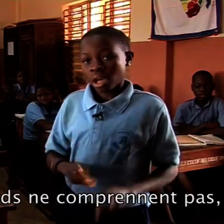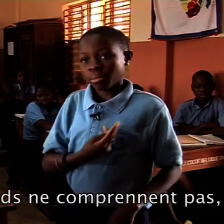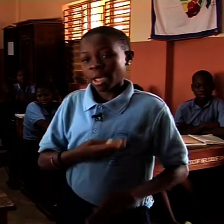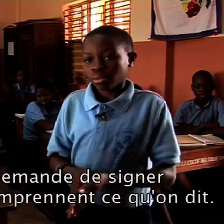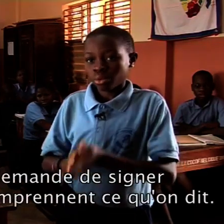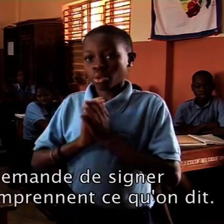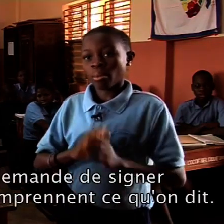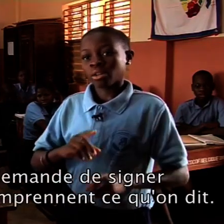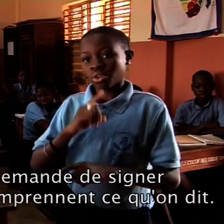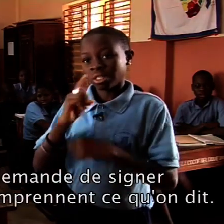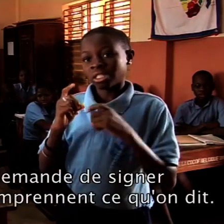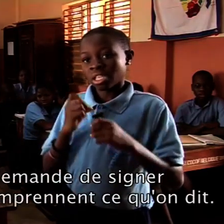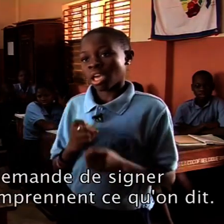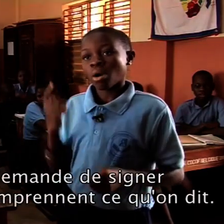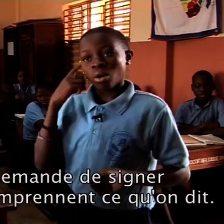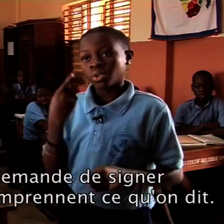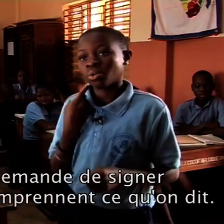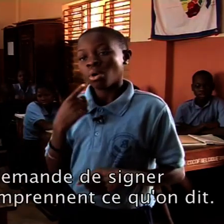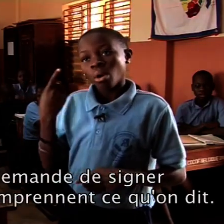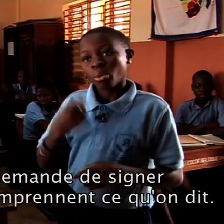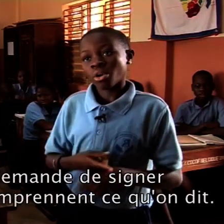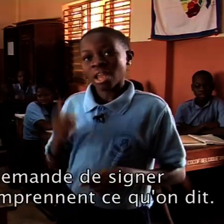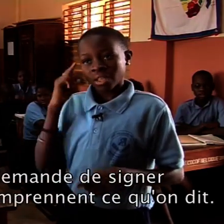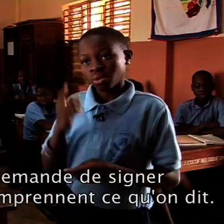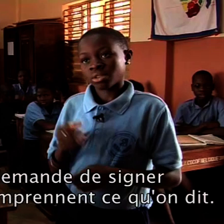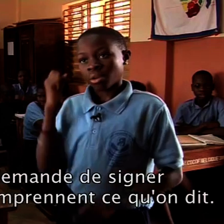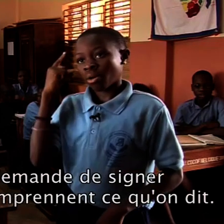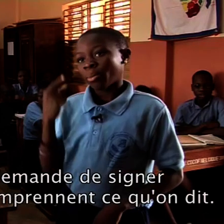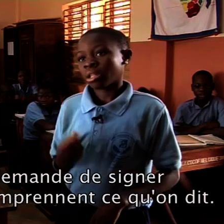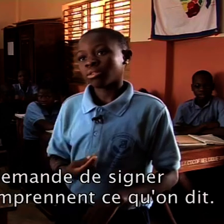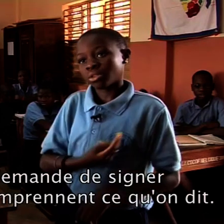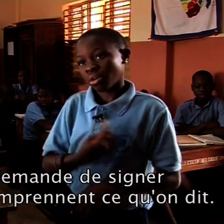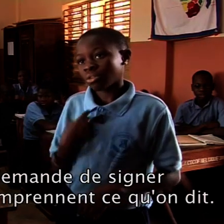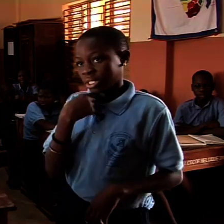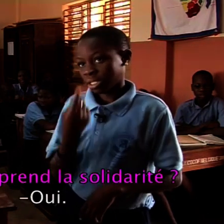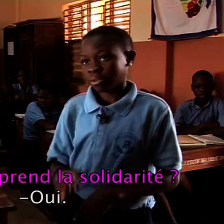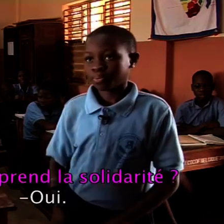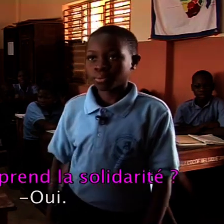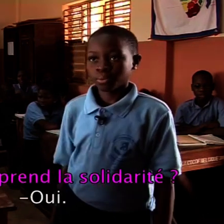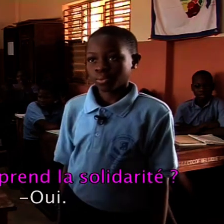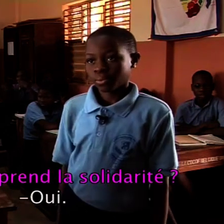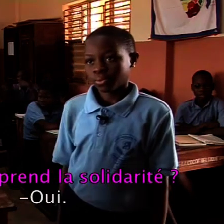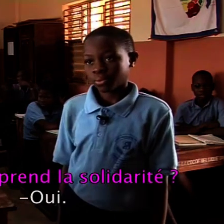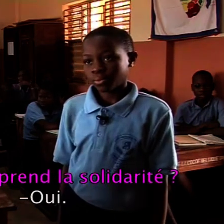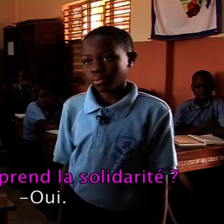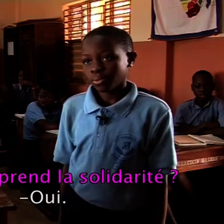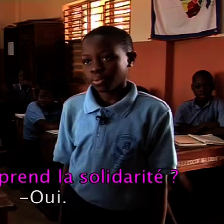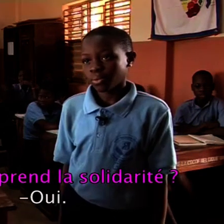notre maître nous demande de signer aux sourds pour que les sourds aussi comprennent ce qu'on dit. Ça t'apprend la